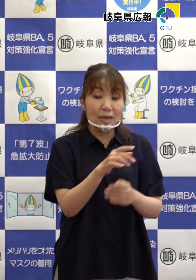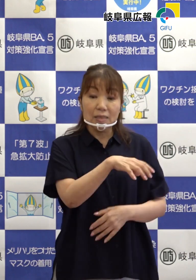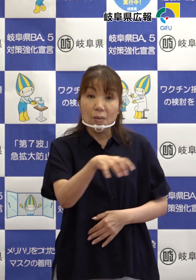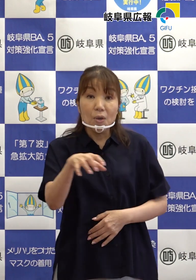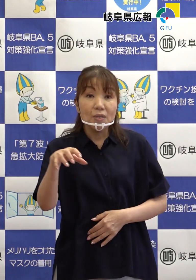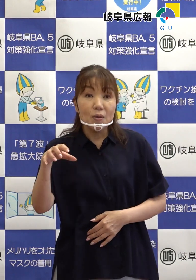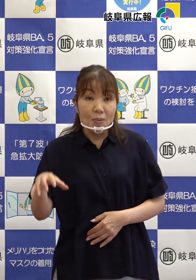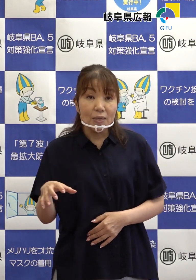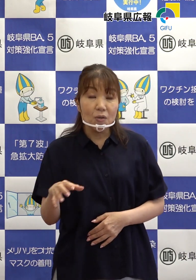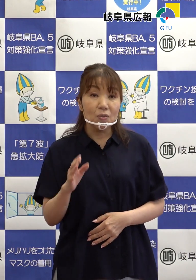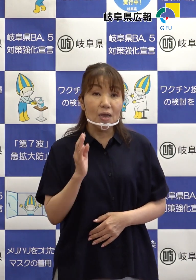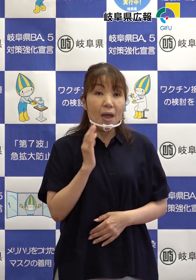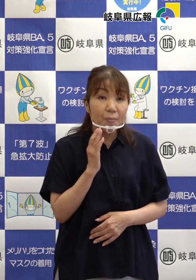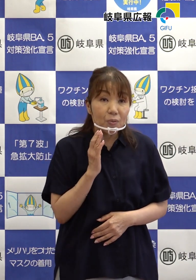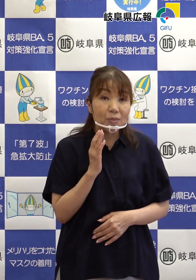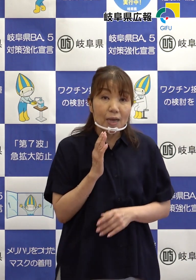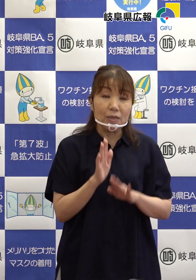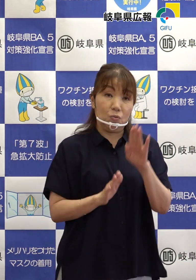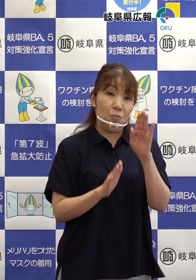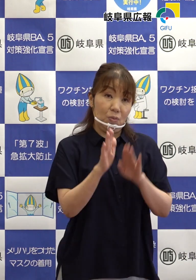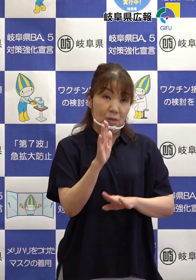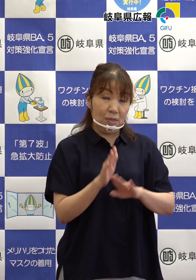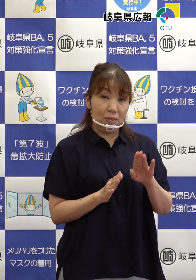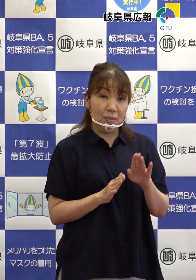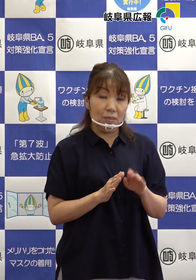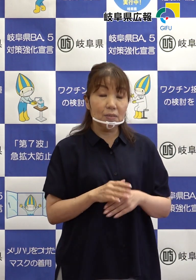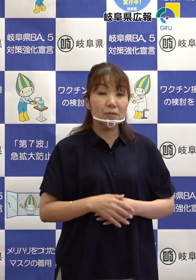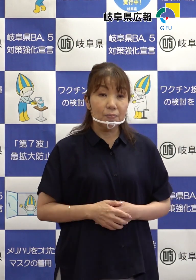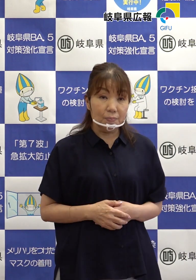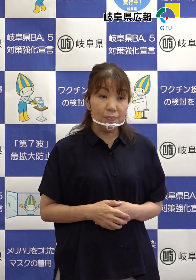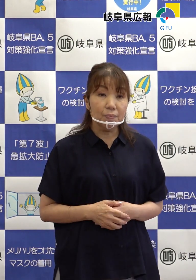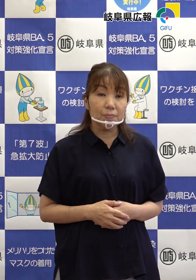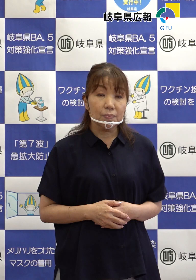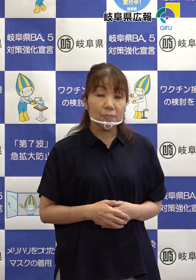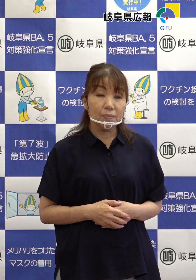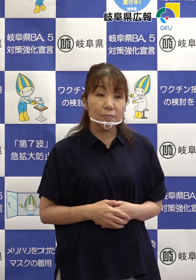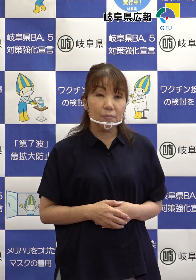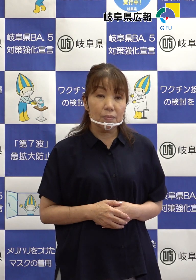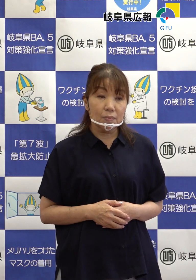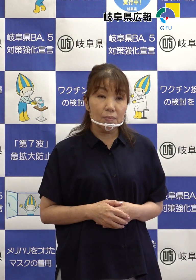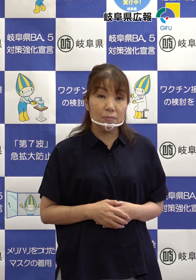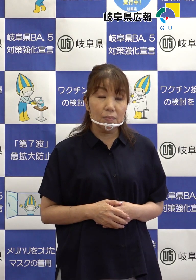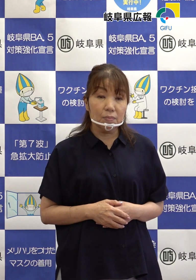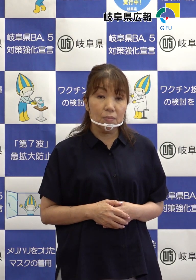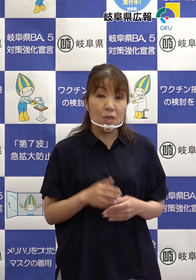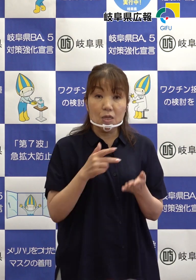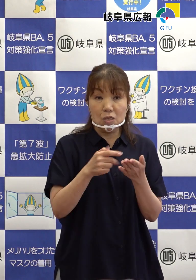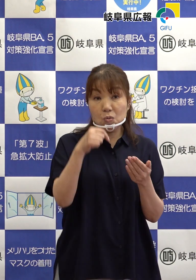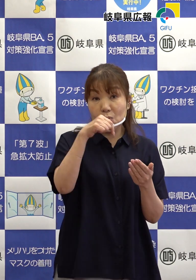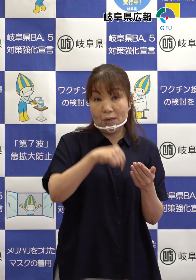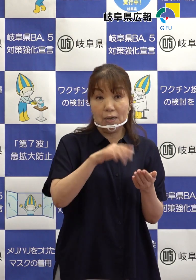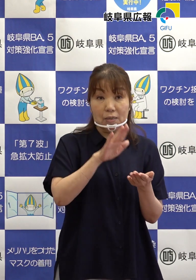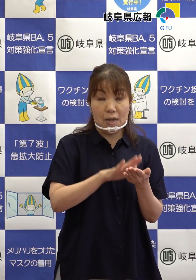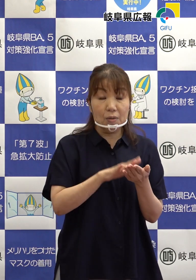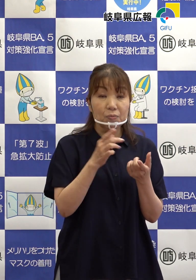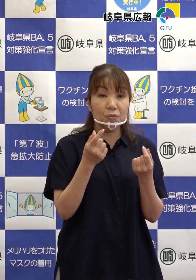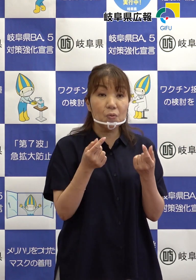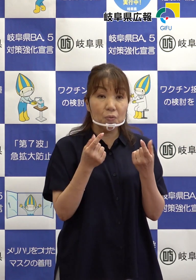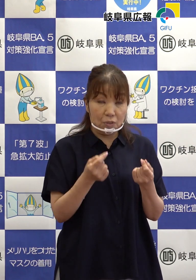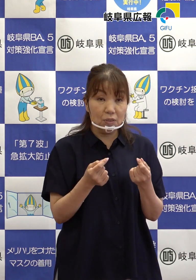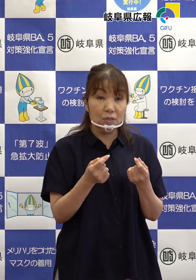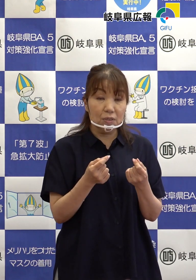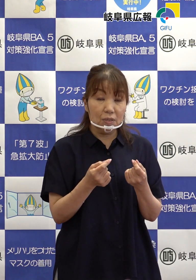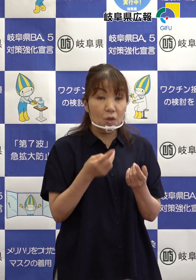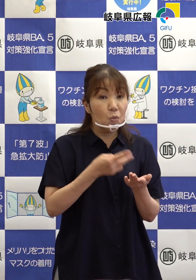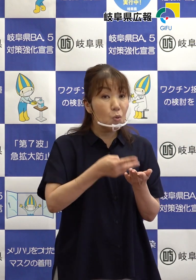なをきたしているとこういうことでございますお手元の資料にありますように一方で